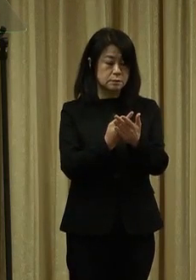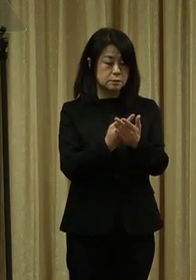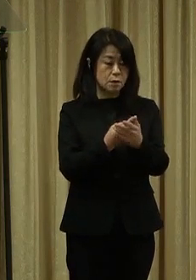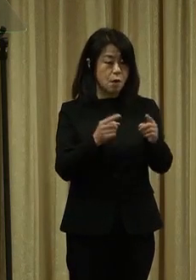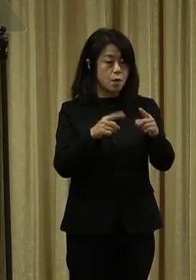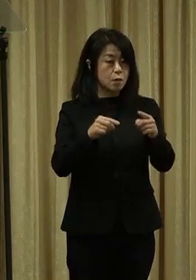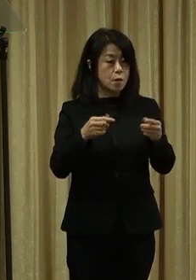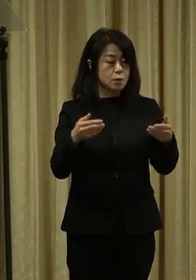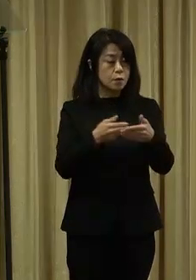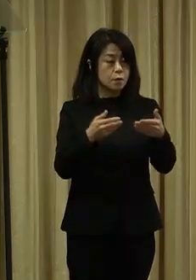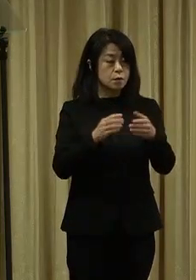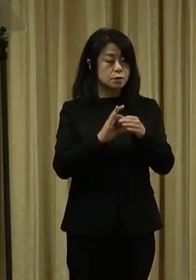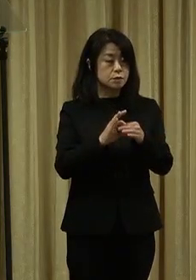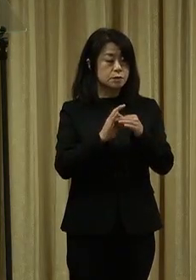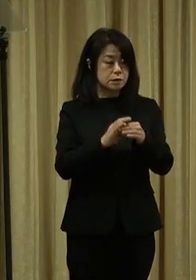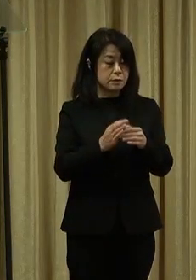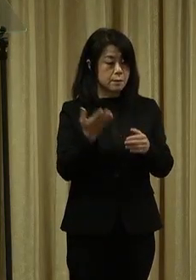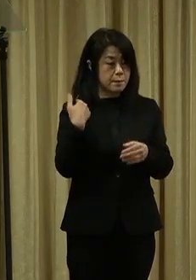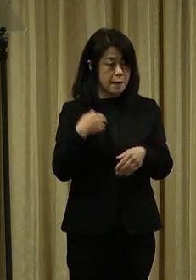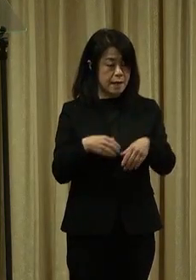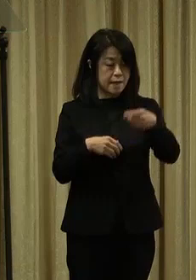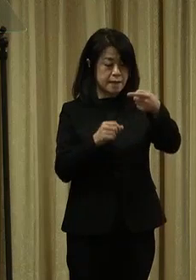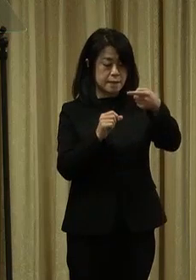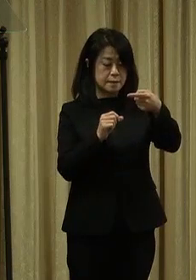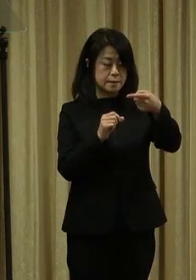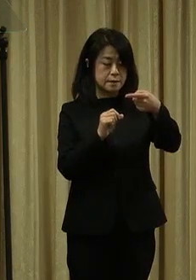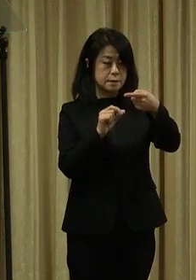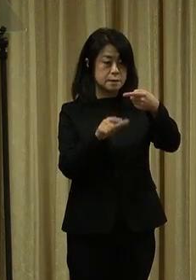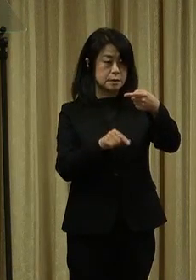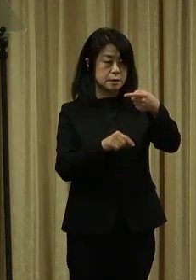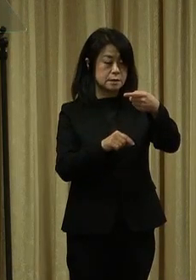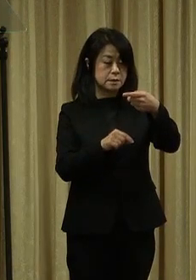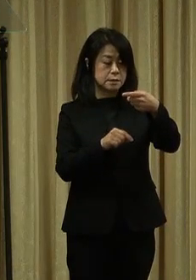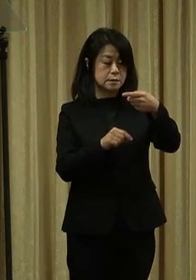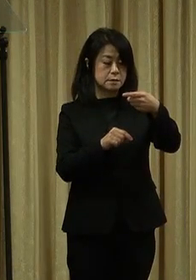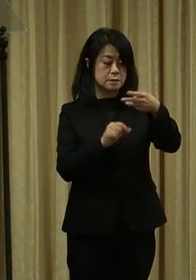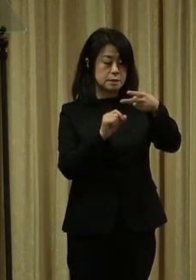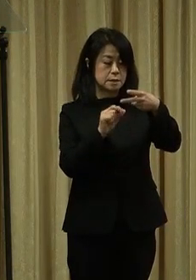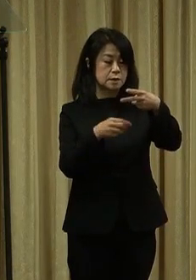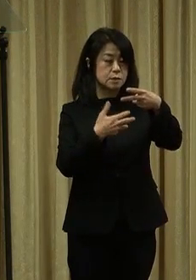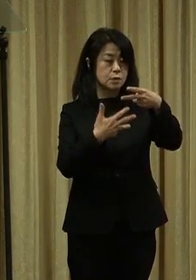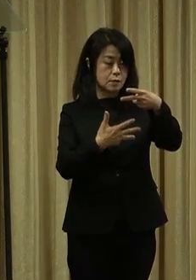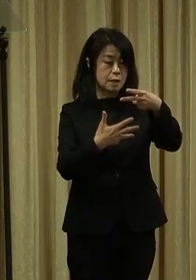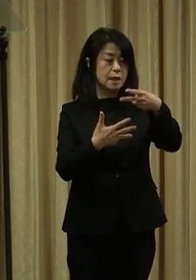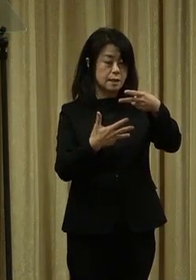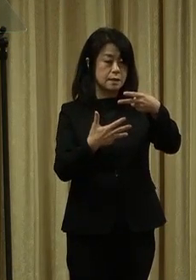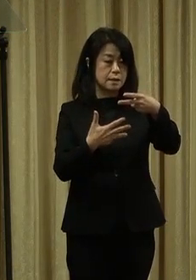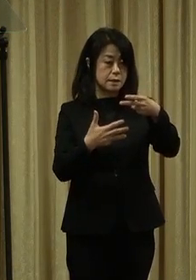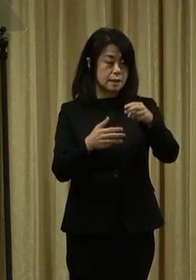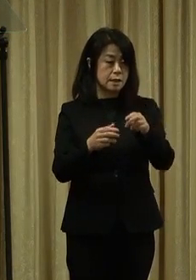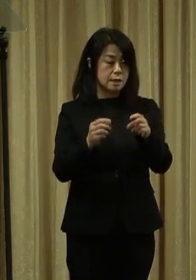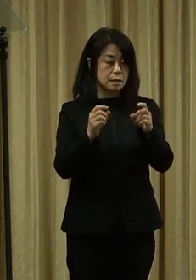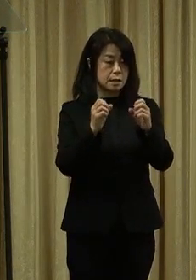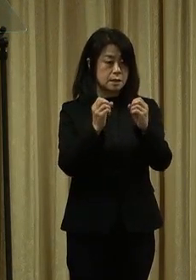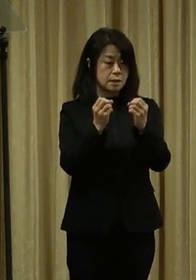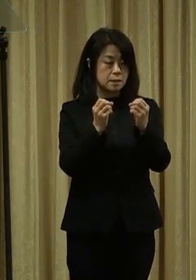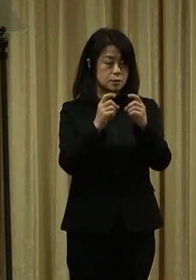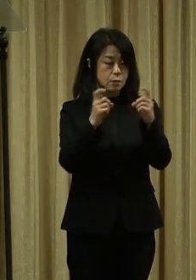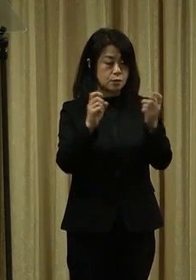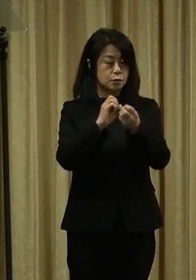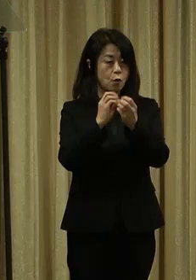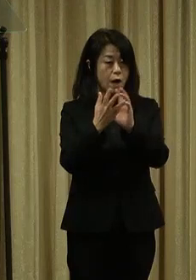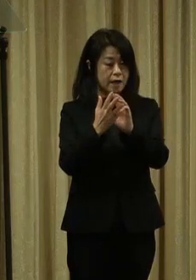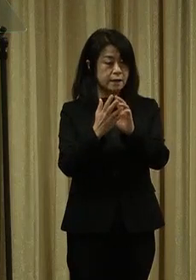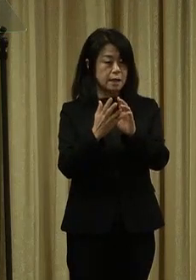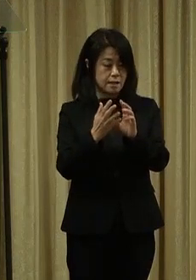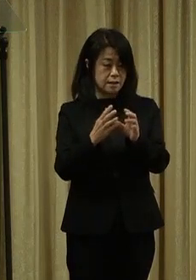共交通への投資については、去る8日、上花線・氷見線再構築実施計画が国に認定されました。これを受